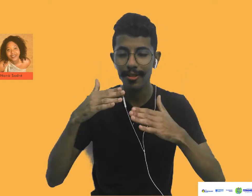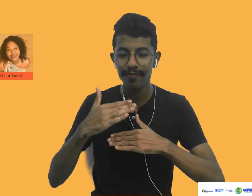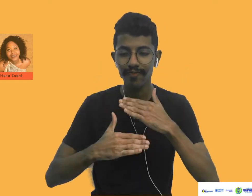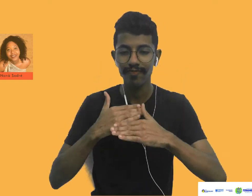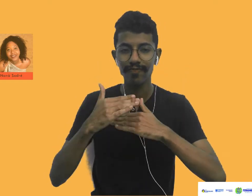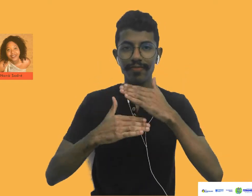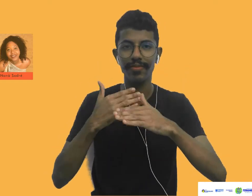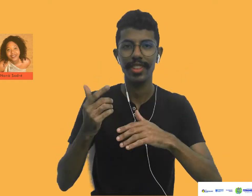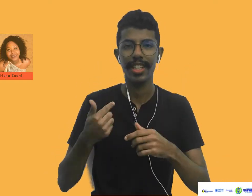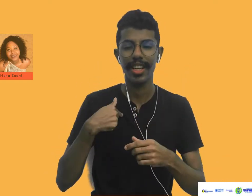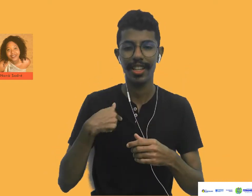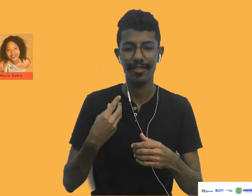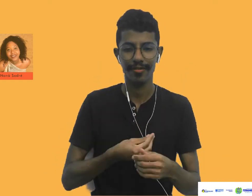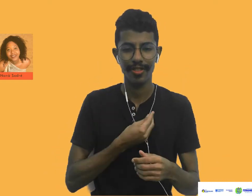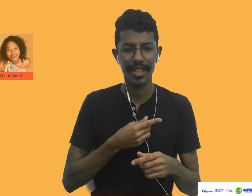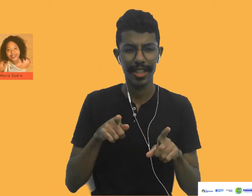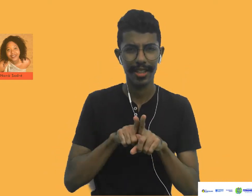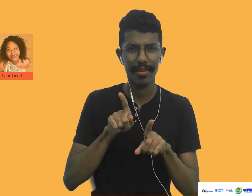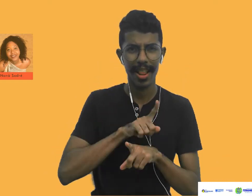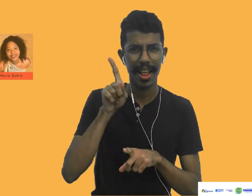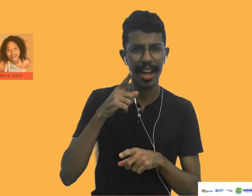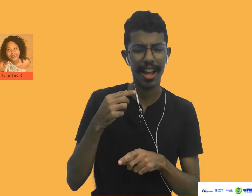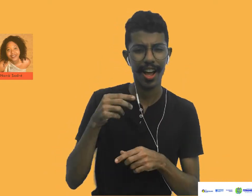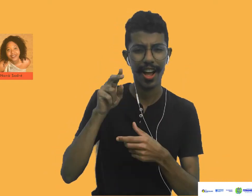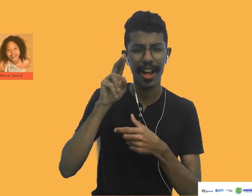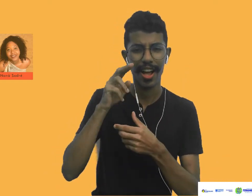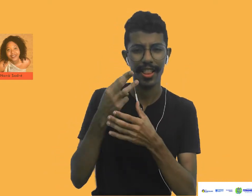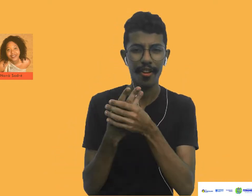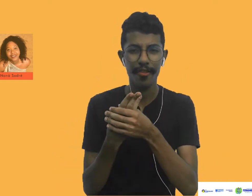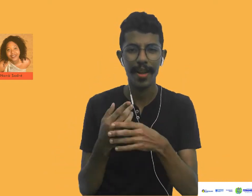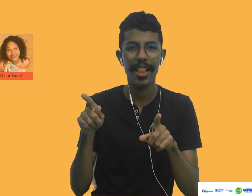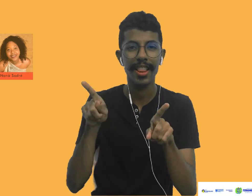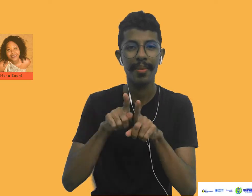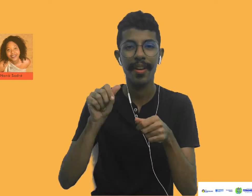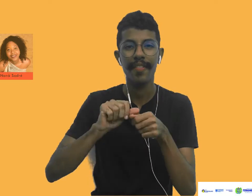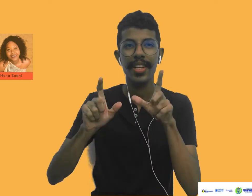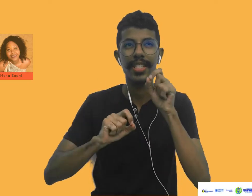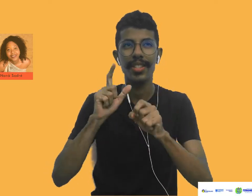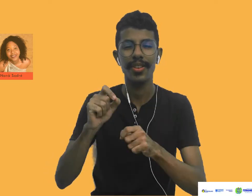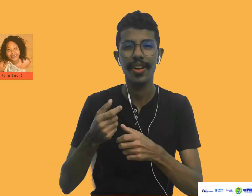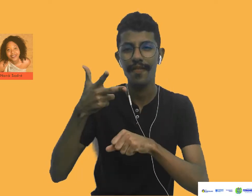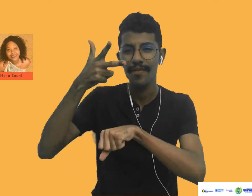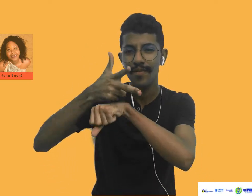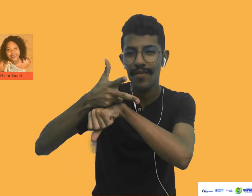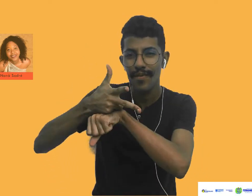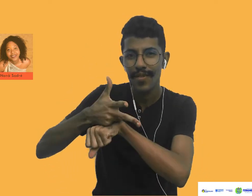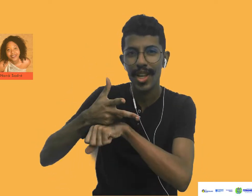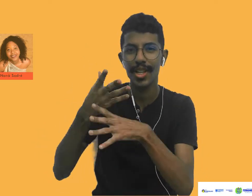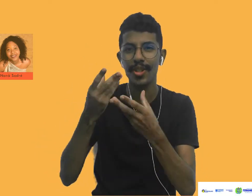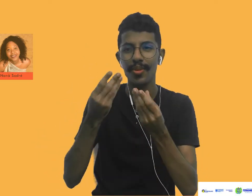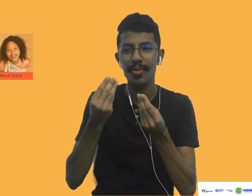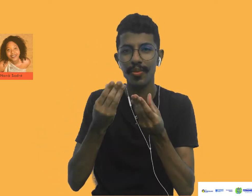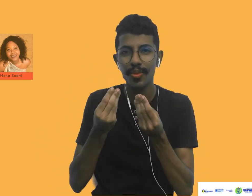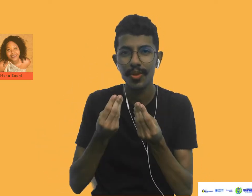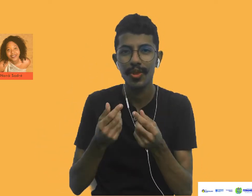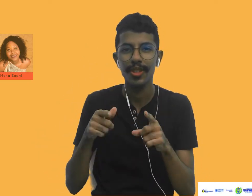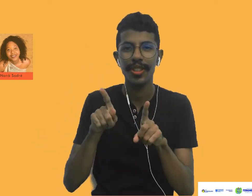de teatro universitário. Na época que eu estava na universidade, eu também fazia muitos vídeos, programas de